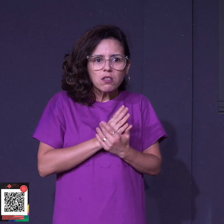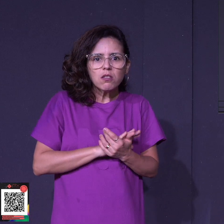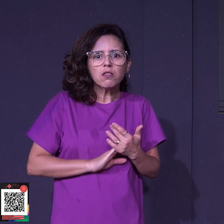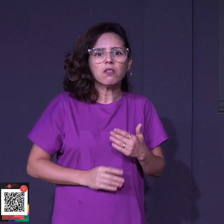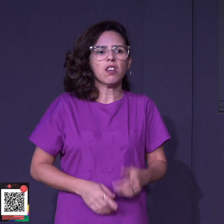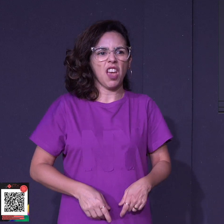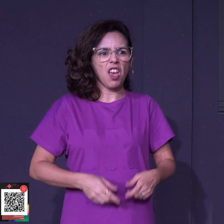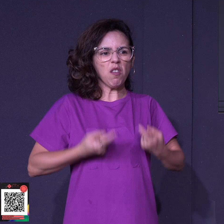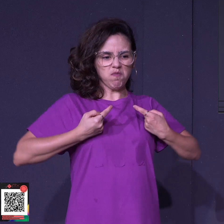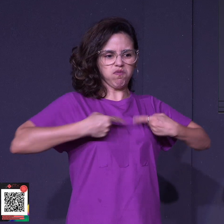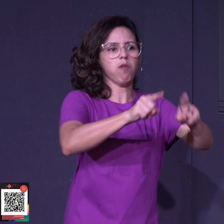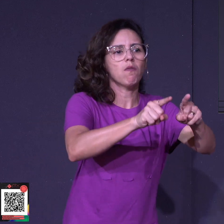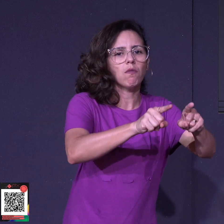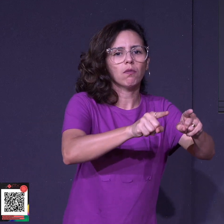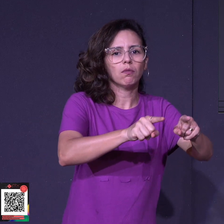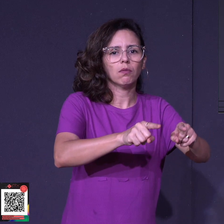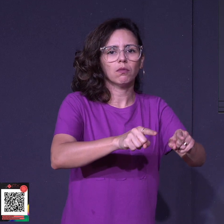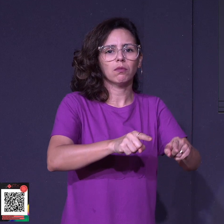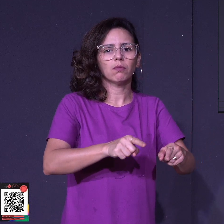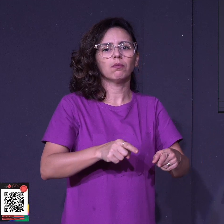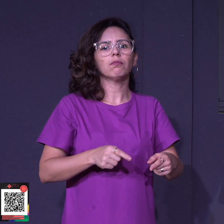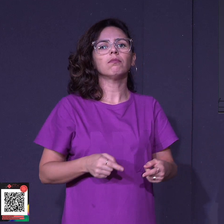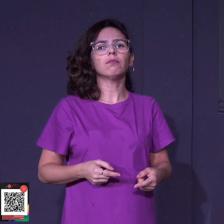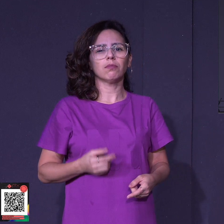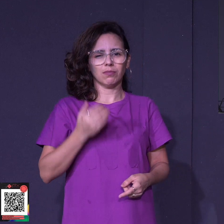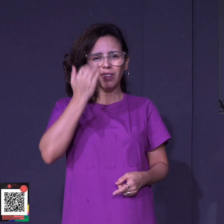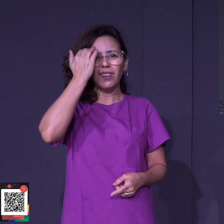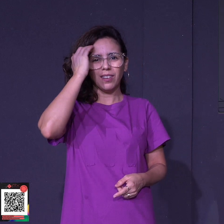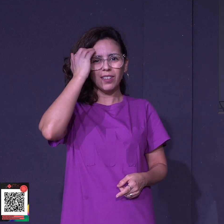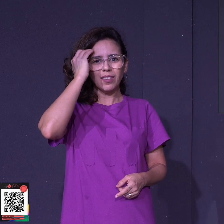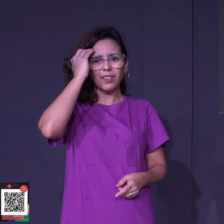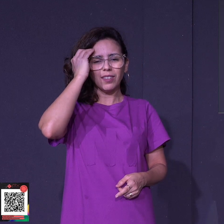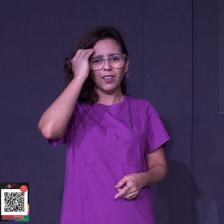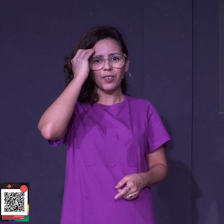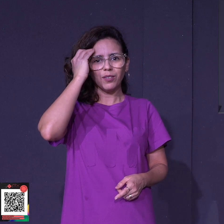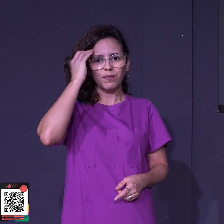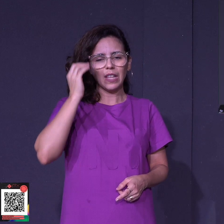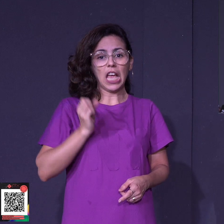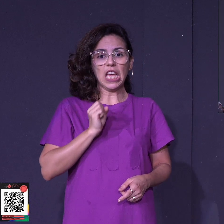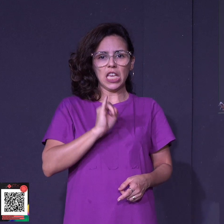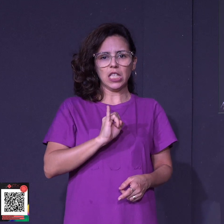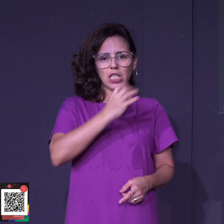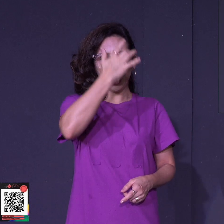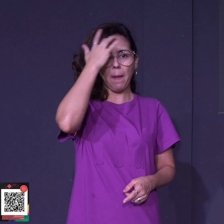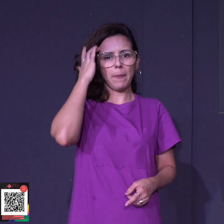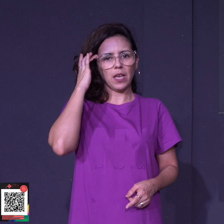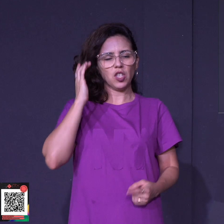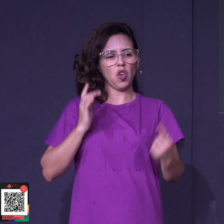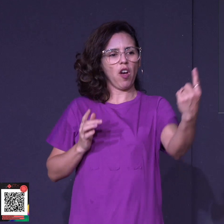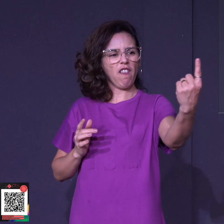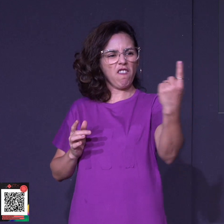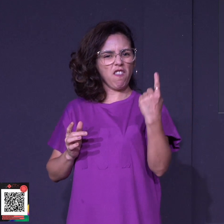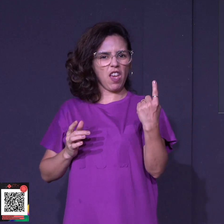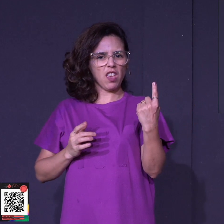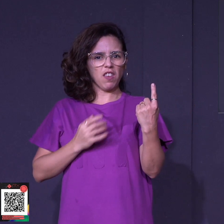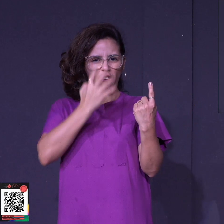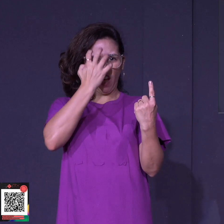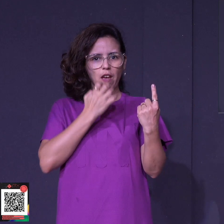vez. Vai me procurar. Ele vem com quente e eu vou com 1.500